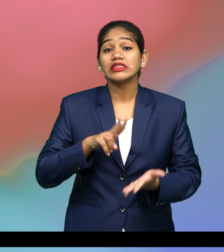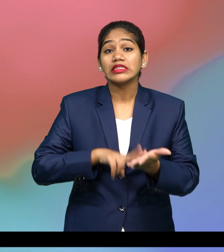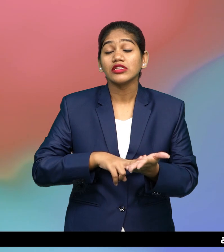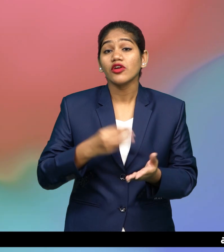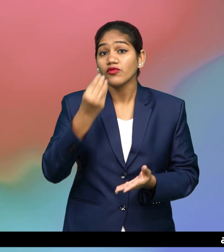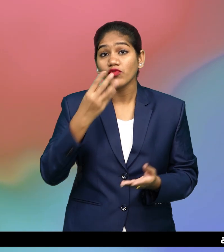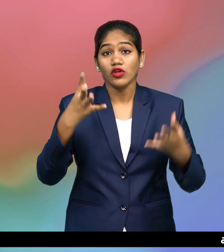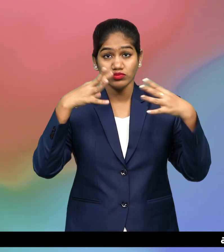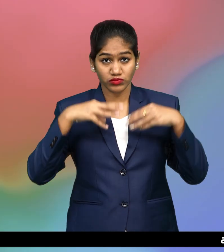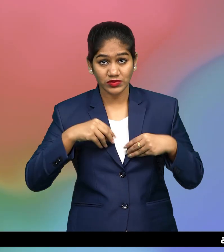భారతదేశంలో పోషకాహార స్థితి